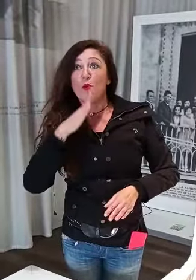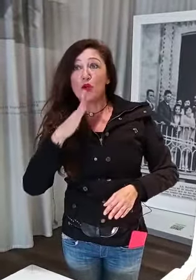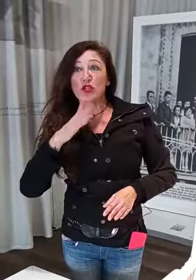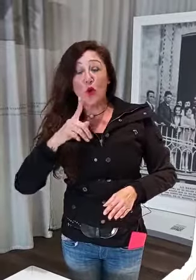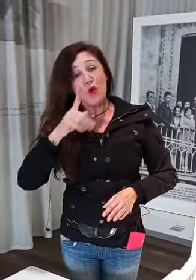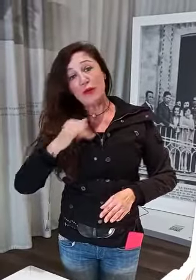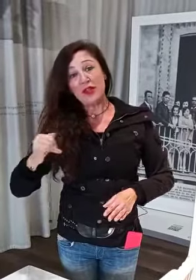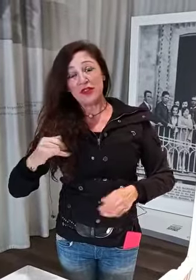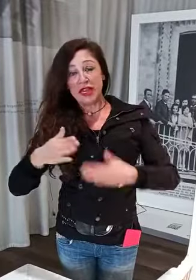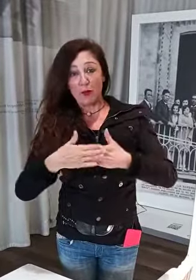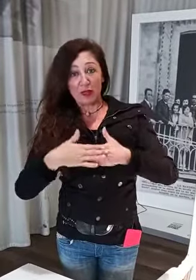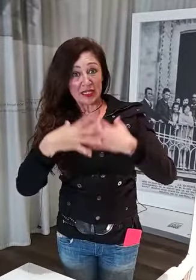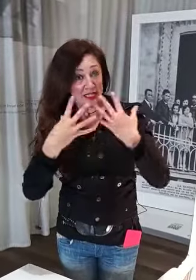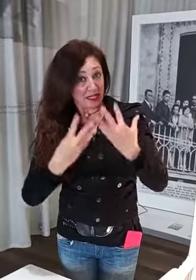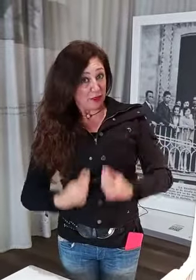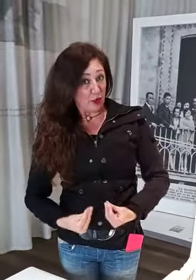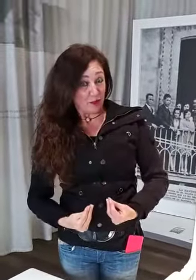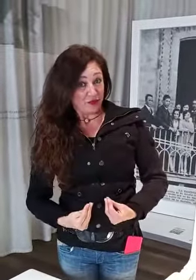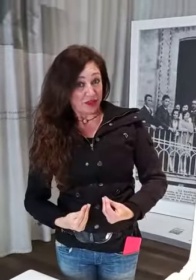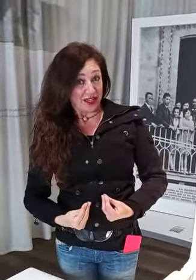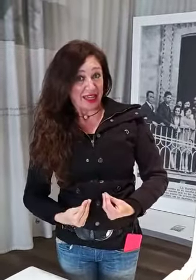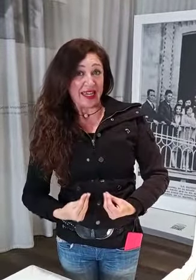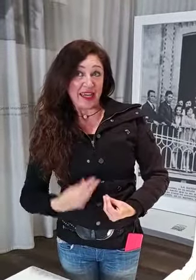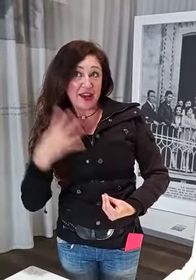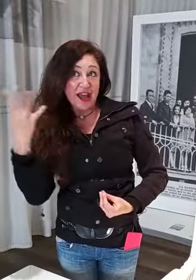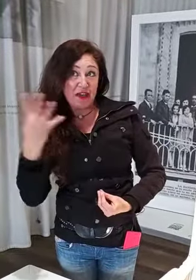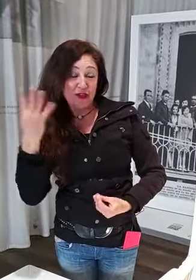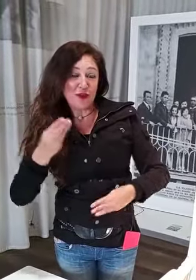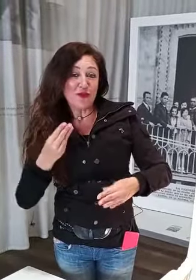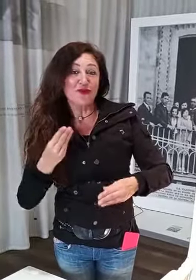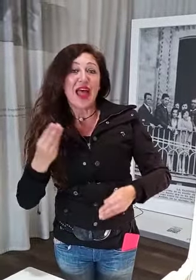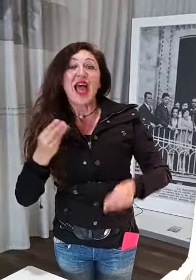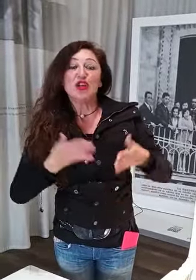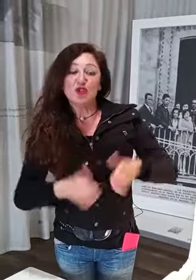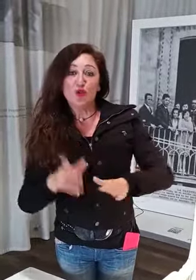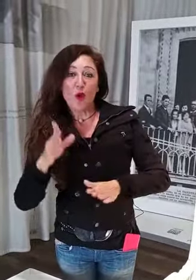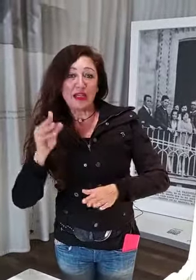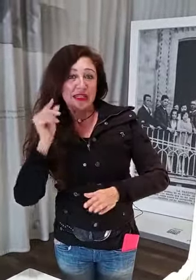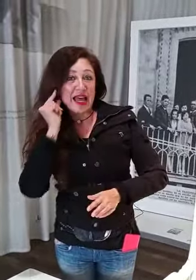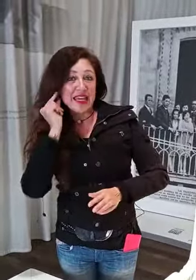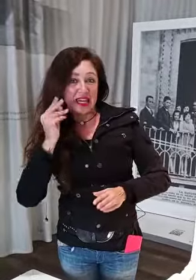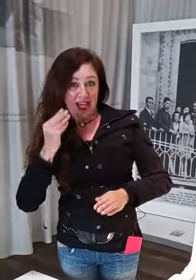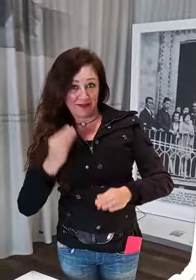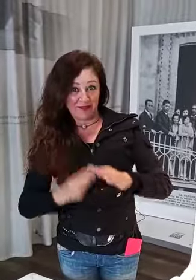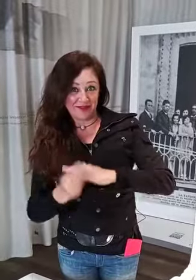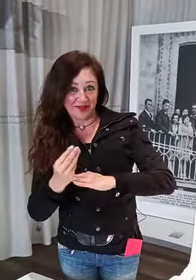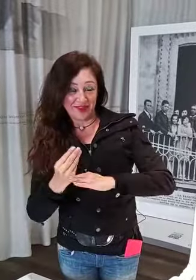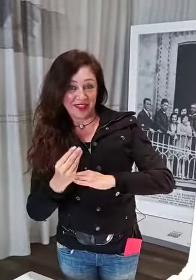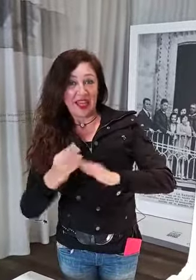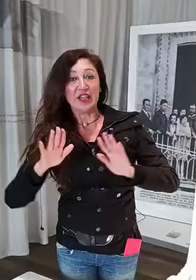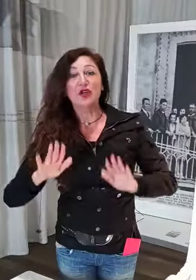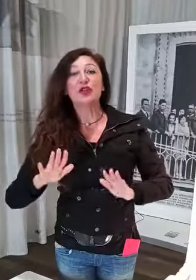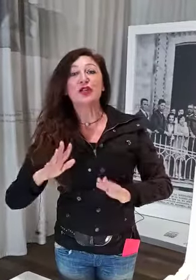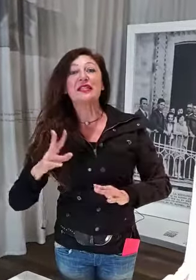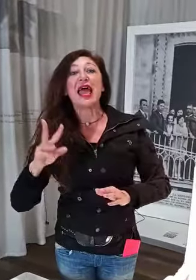Pues una vez que la puerta se terminó, nació su cuarta hija. Entonces,